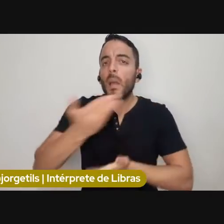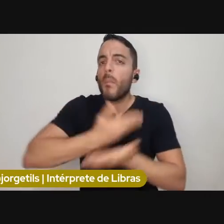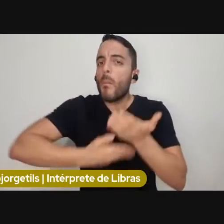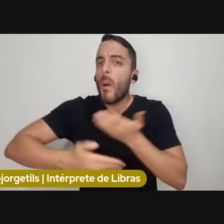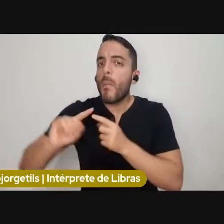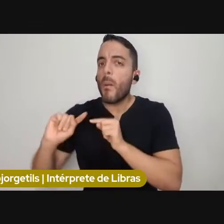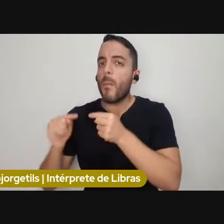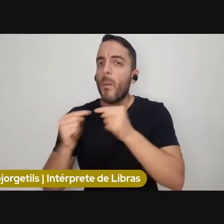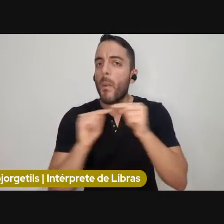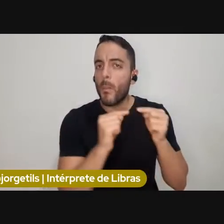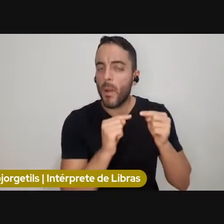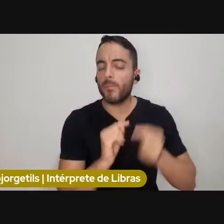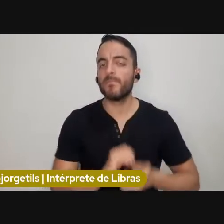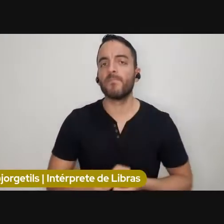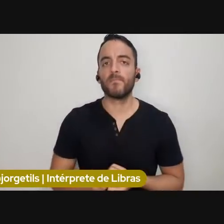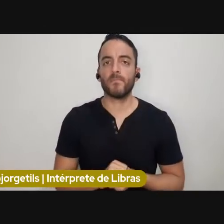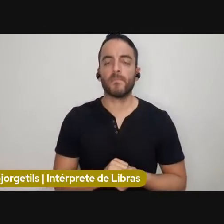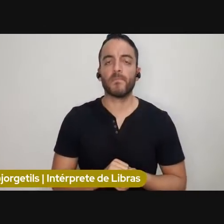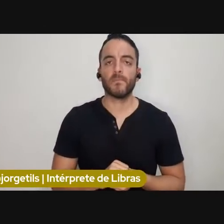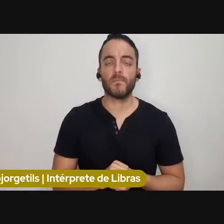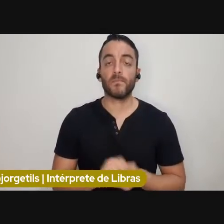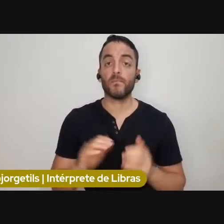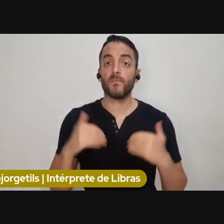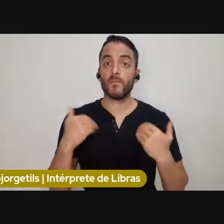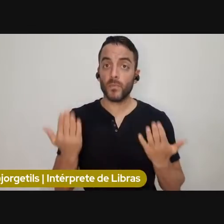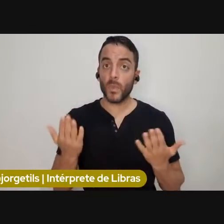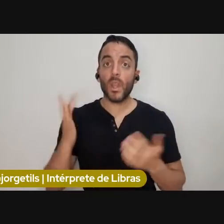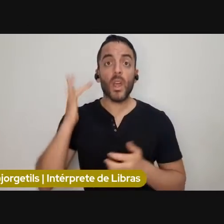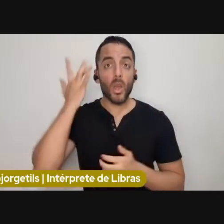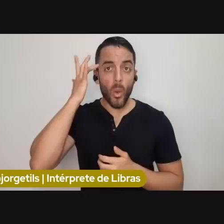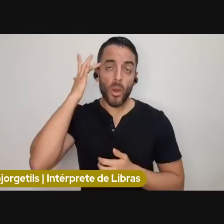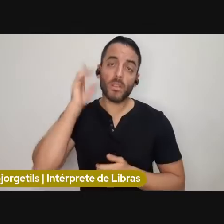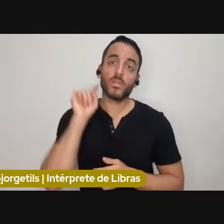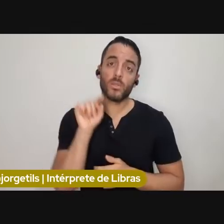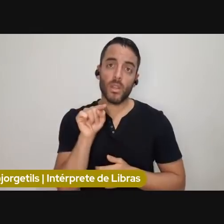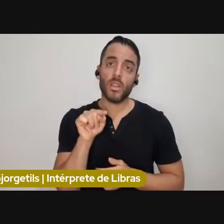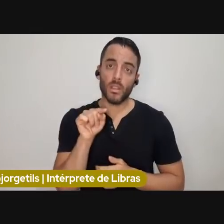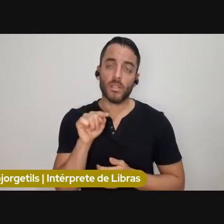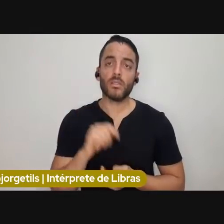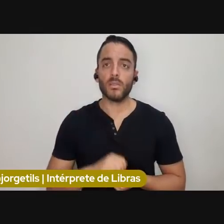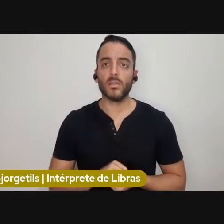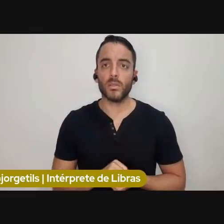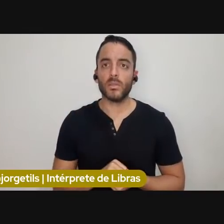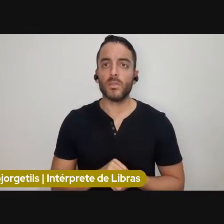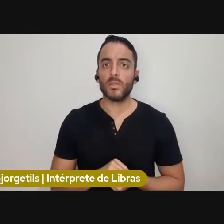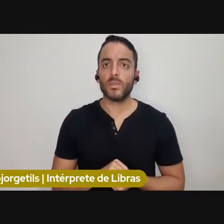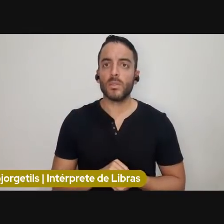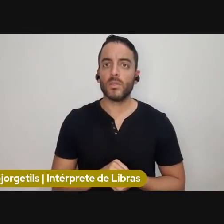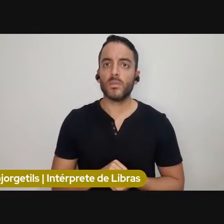Enfim, eu acho que é tudo isso que eu estou